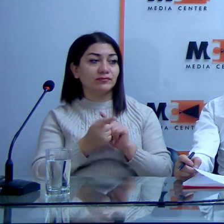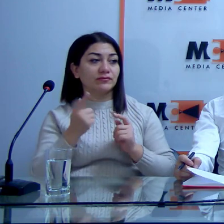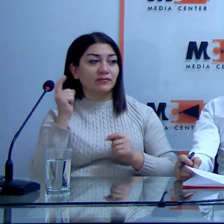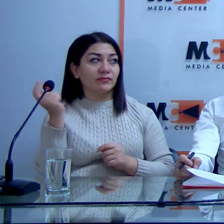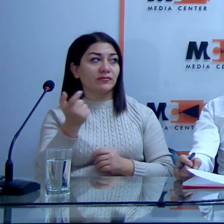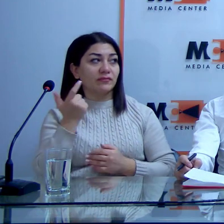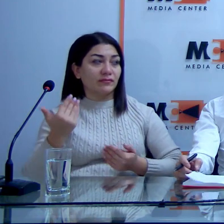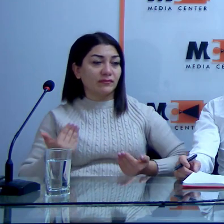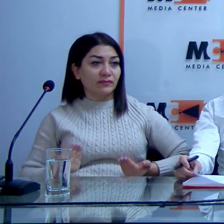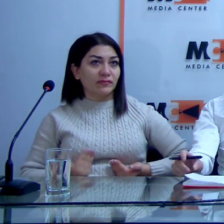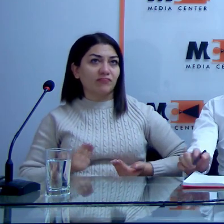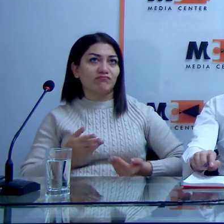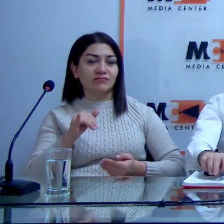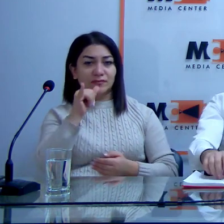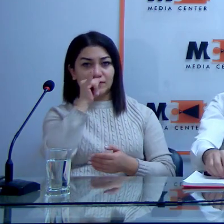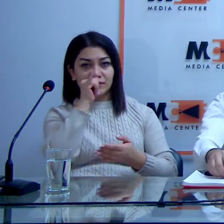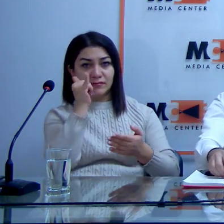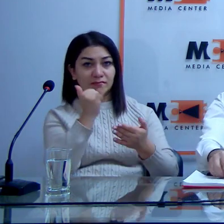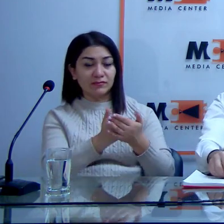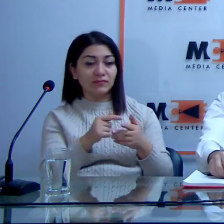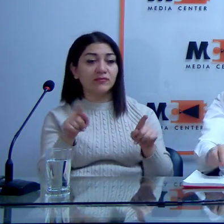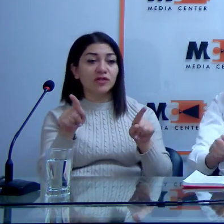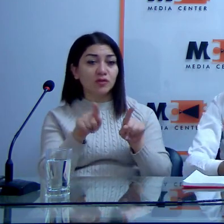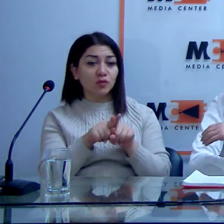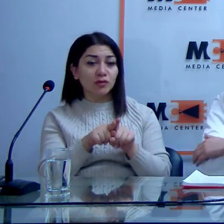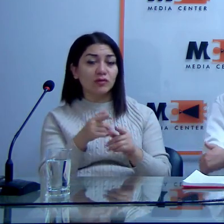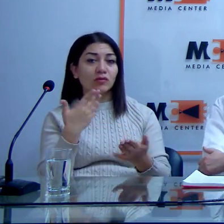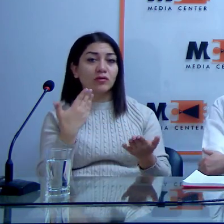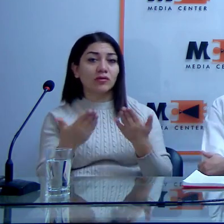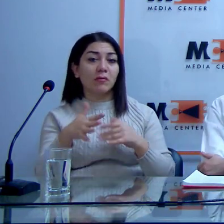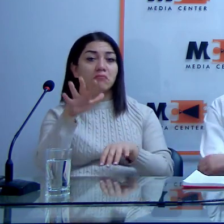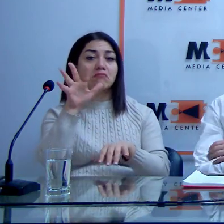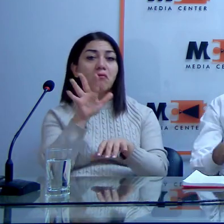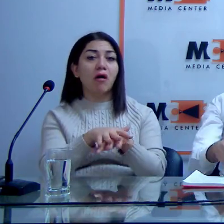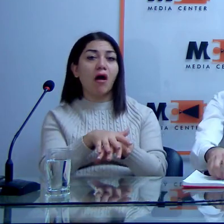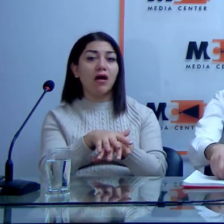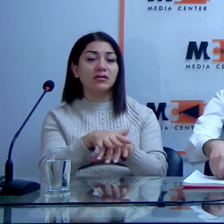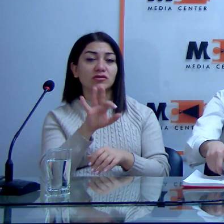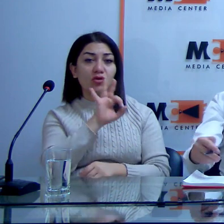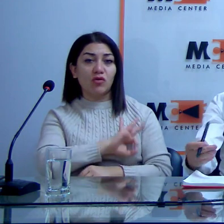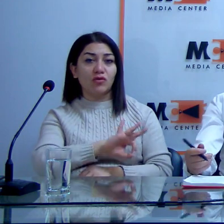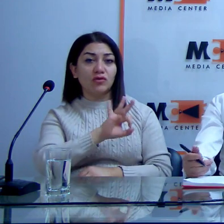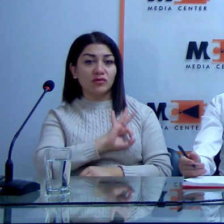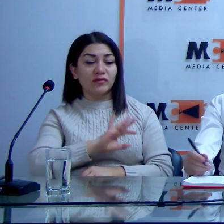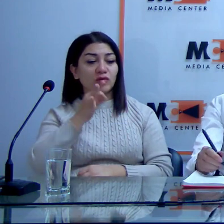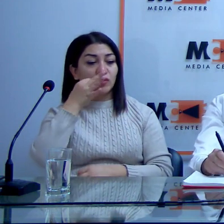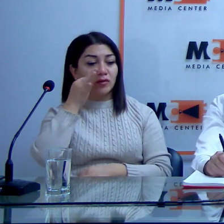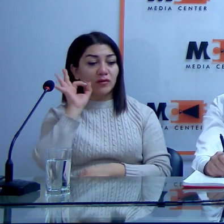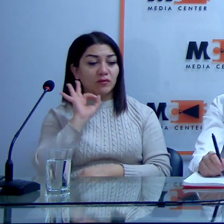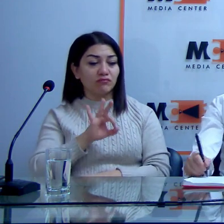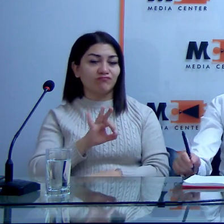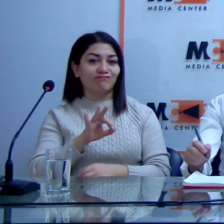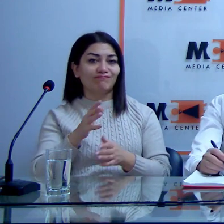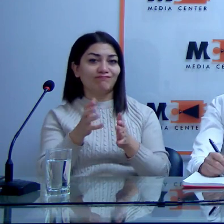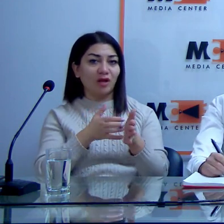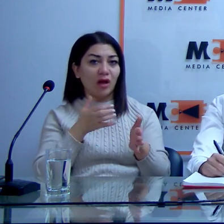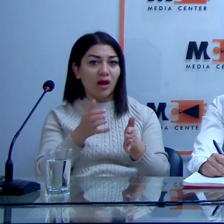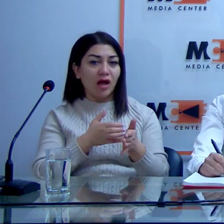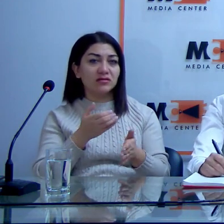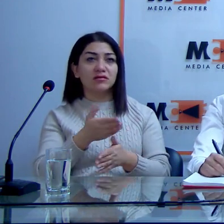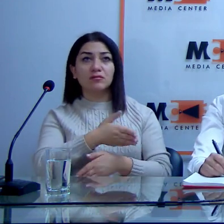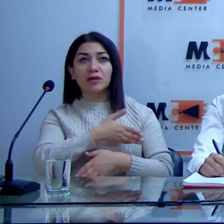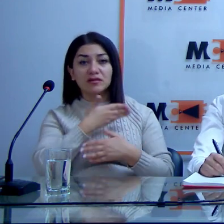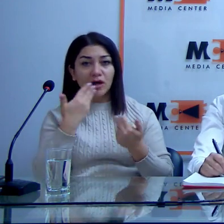կյանքից հետ ապահում։ Նույնպիսի պատկերը օրինակ բանկային համակարգից օգտվելու հմտությունների պակասը կամ